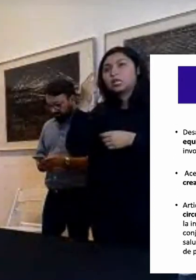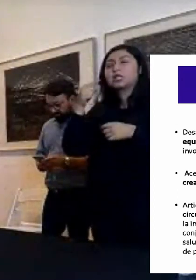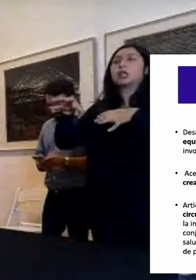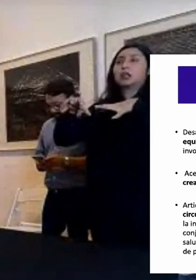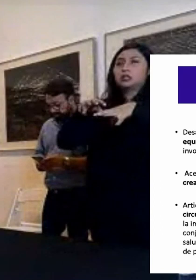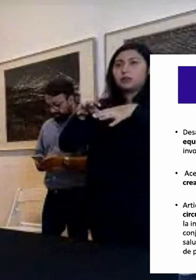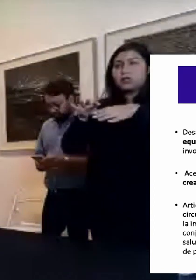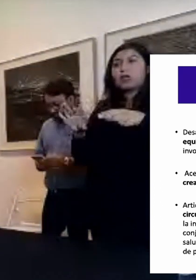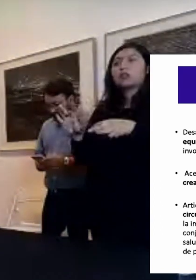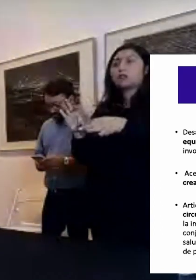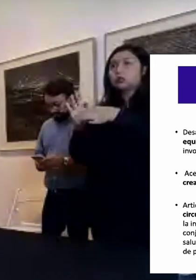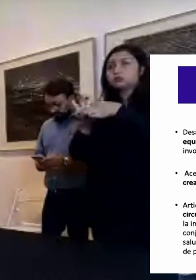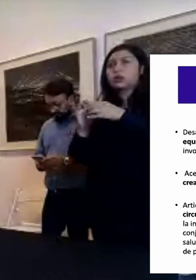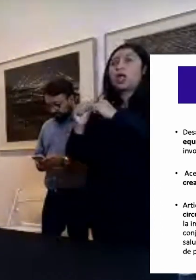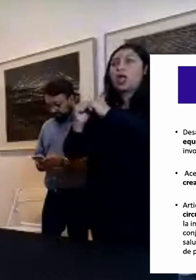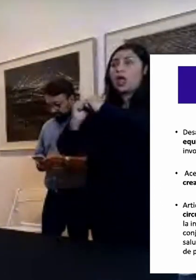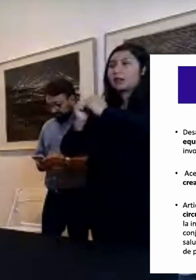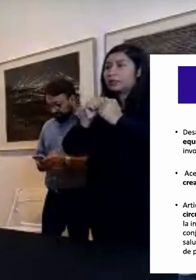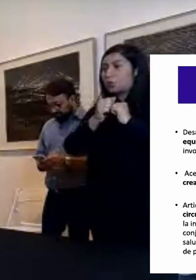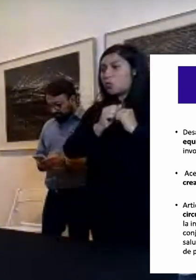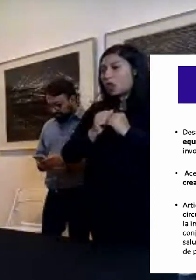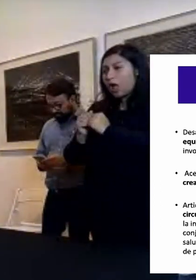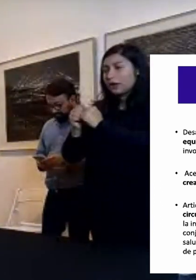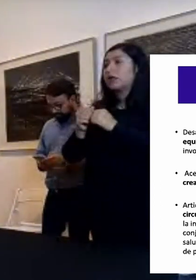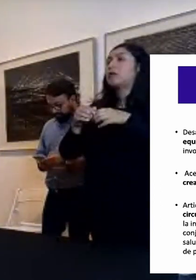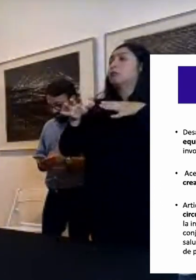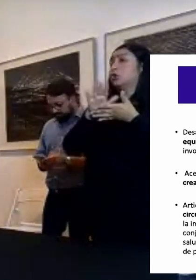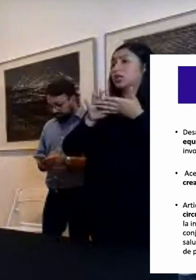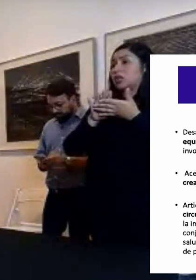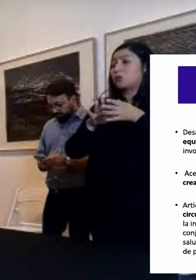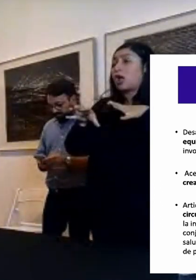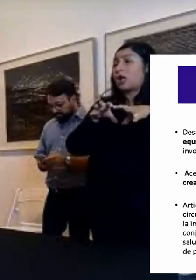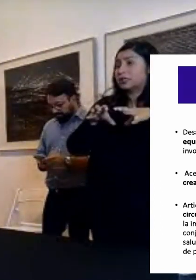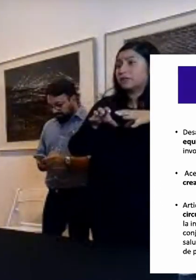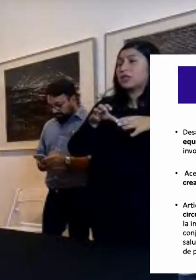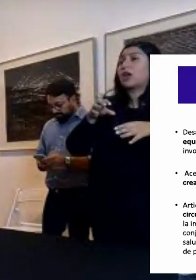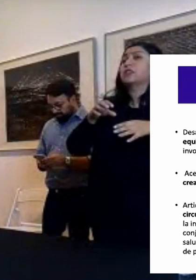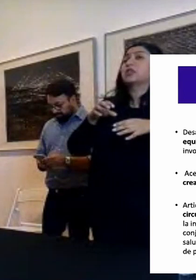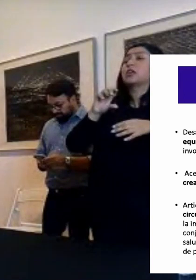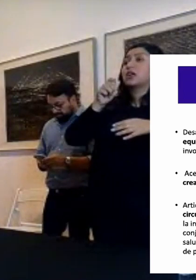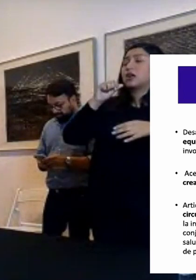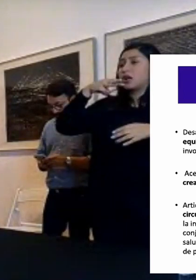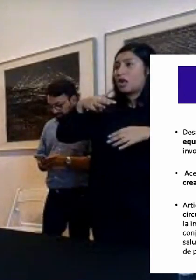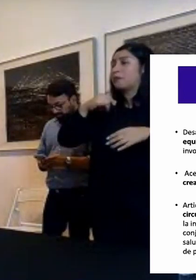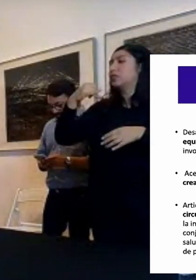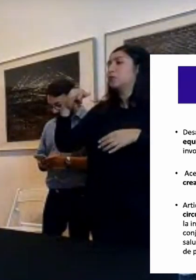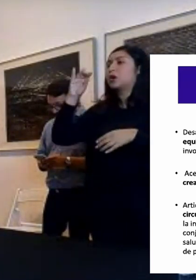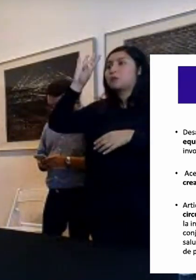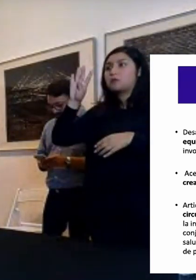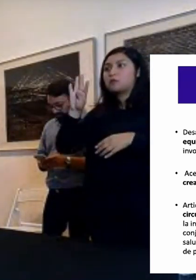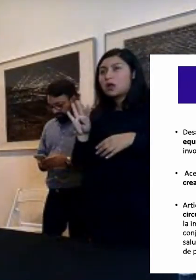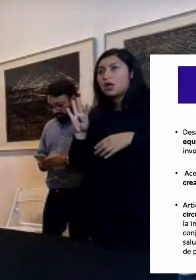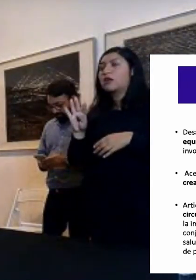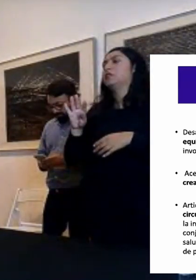como una idea de circuito, es decir, partimos con actividades en el GAM, después la siguiente son en el MAVI y así en el MAVI y el arte, cosa que